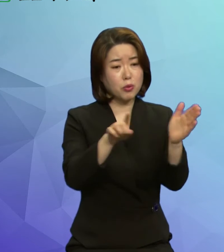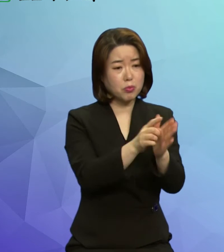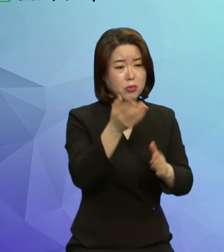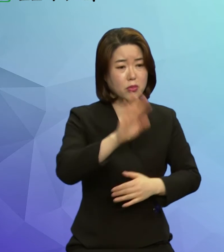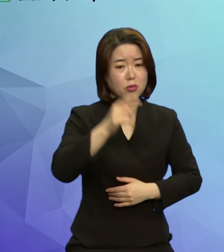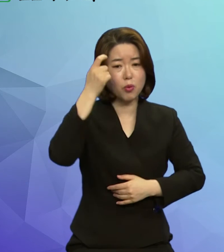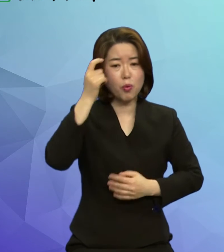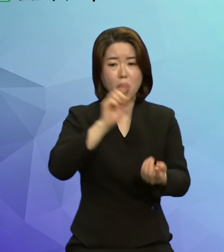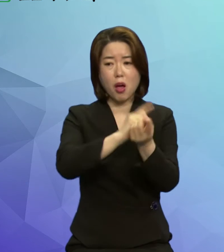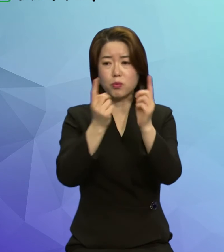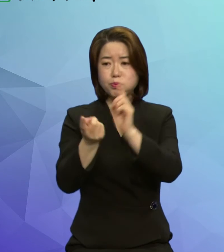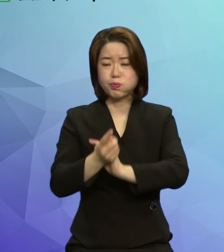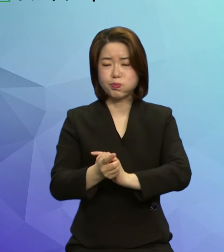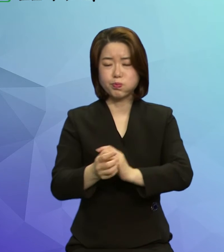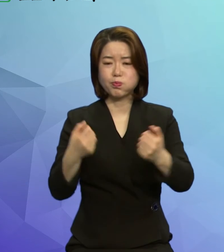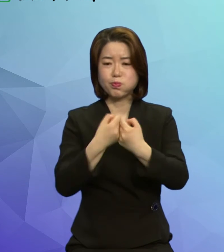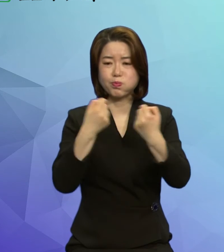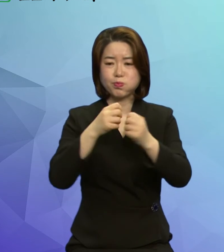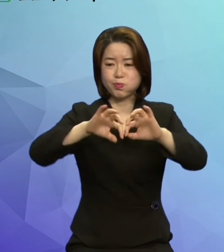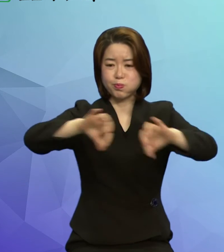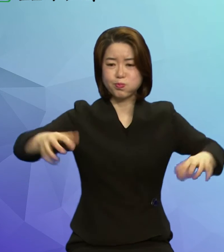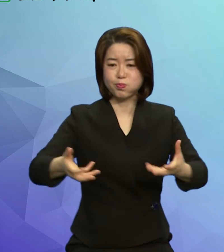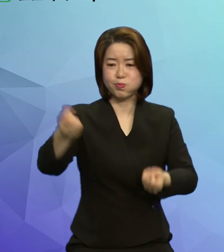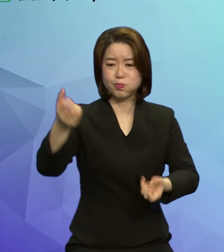그렇게 서로 싸우고 팔을 가르냐.